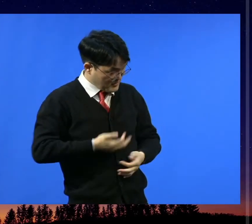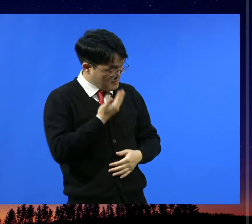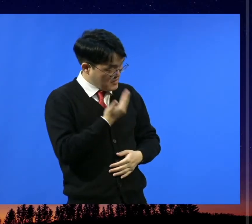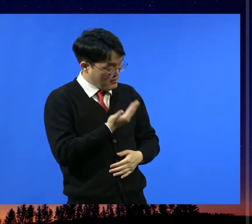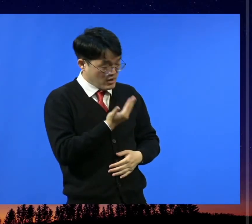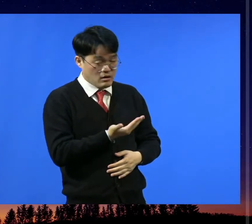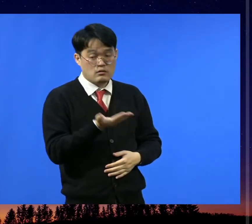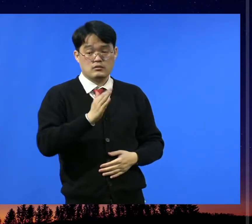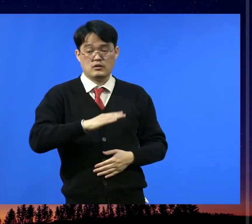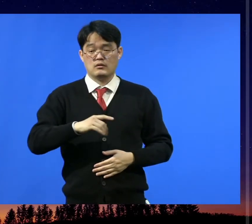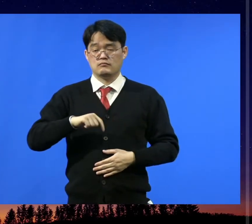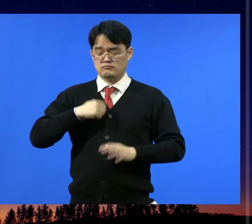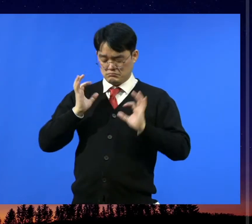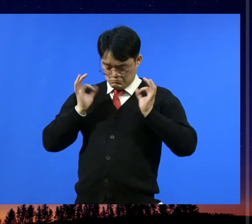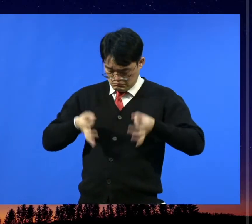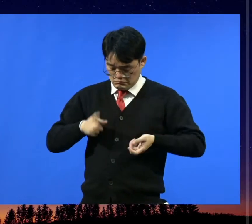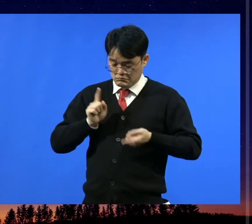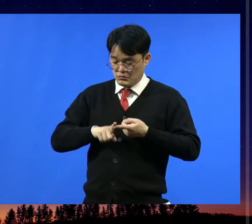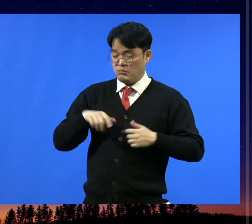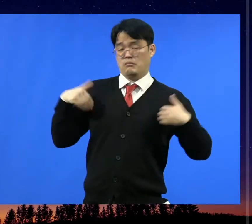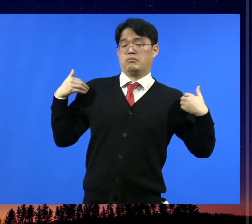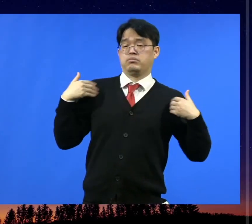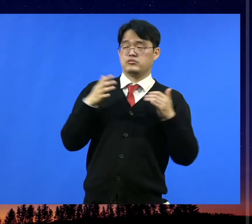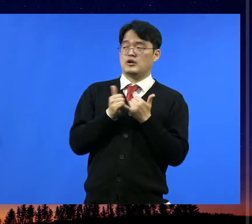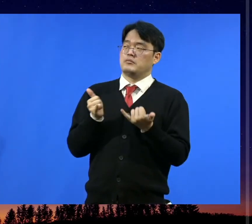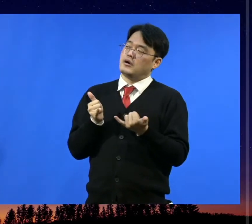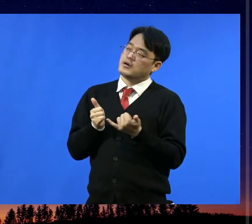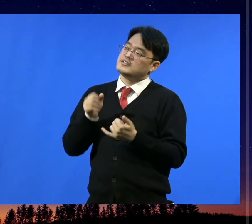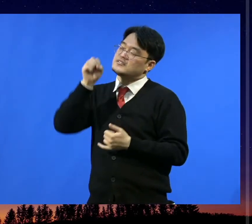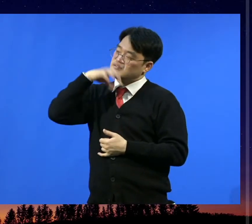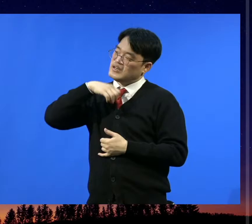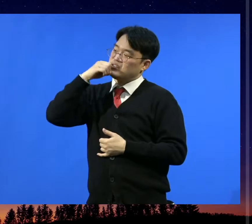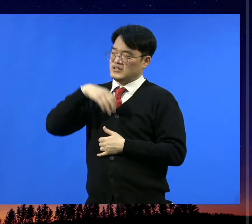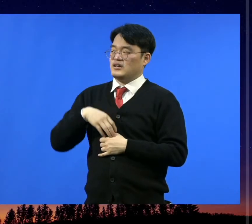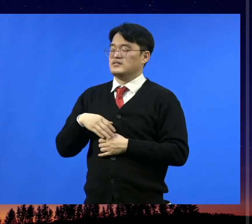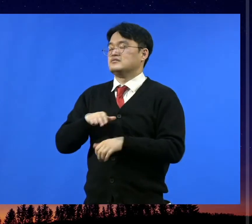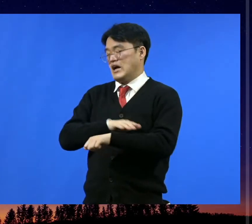전혀 이해하지 못하고 있는, 그 영적으로 어린 사람들, 그럴 수 있는 것이죠.